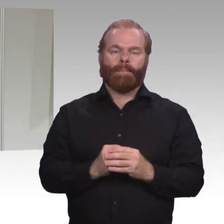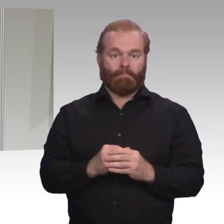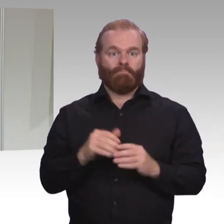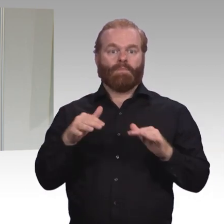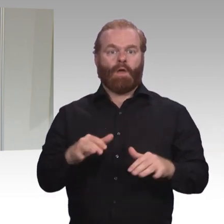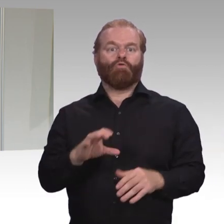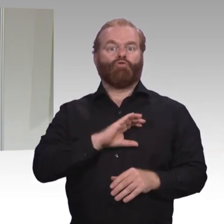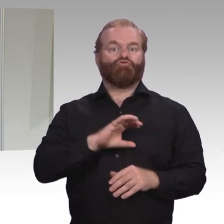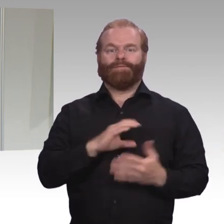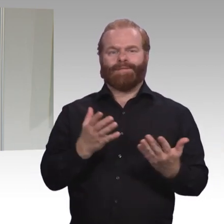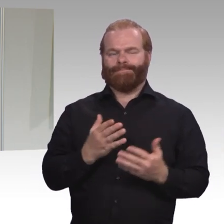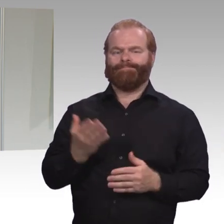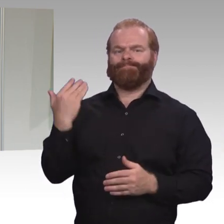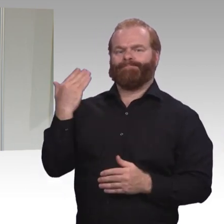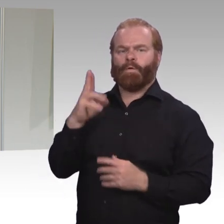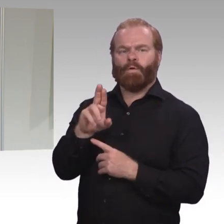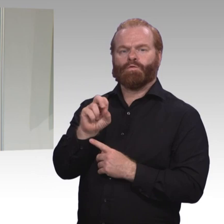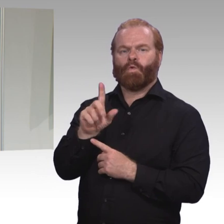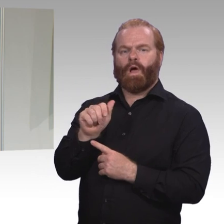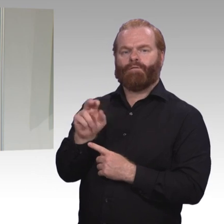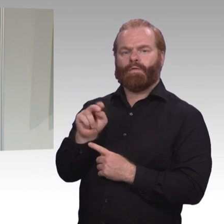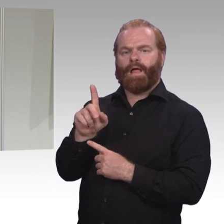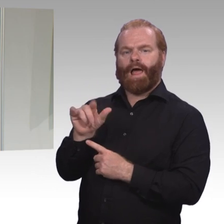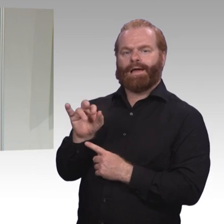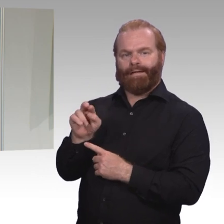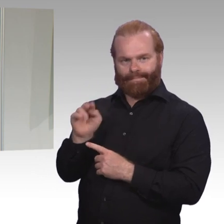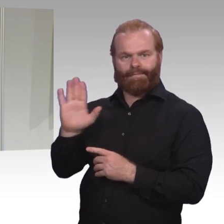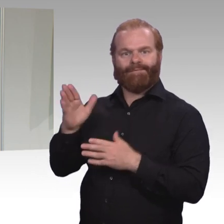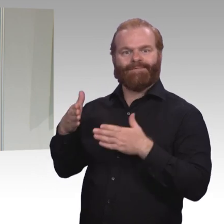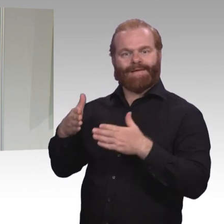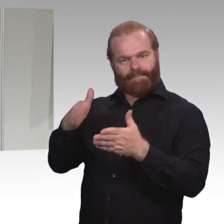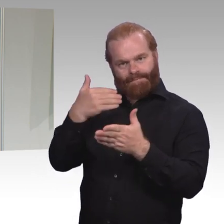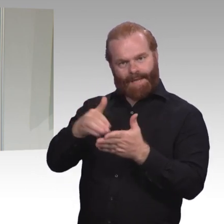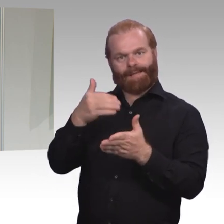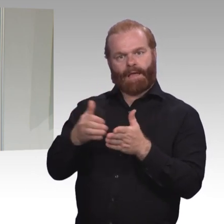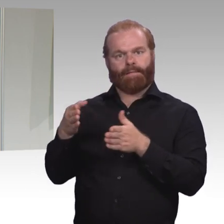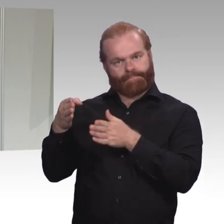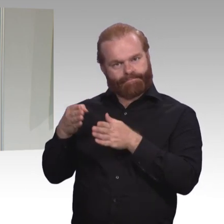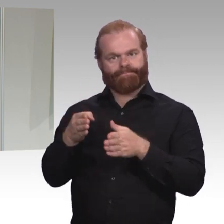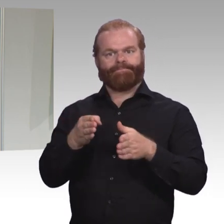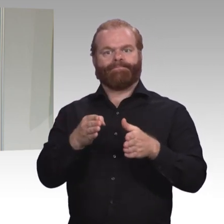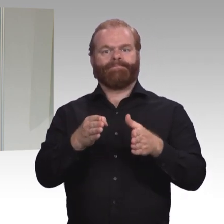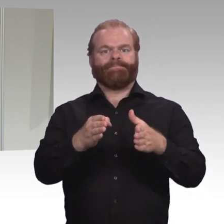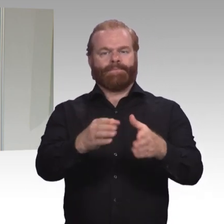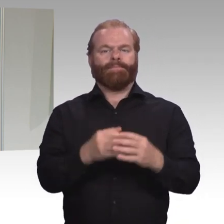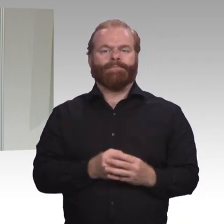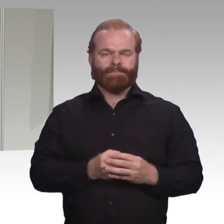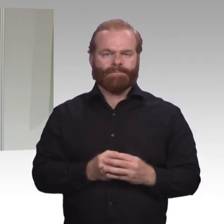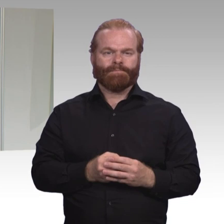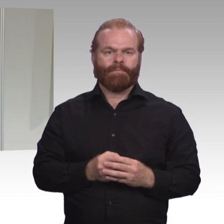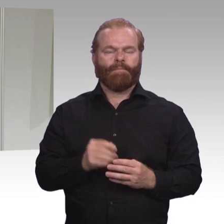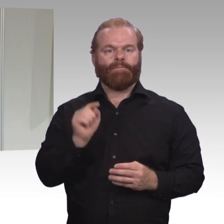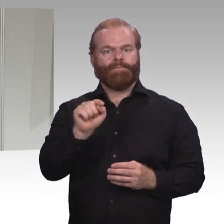sagen, wir müssen unsere nationalen Interessen auch weiter wahren. Und deswegen, meine Damen und Herren, sage ich hier